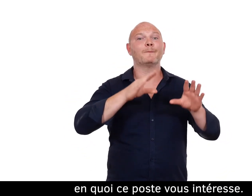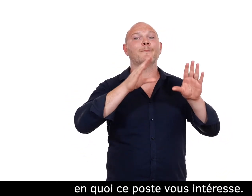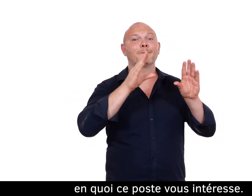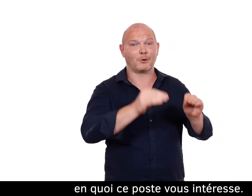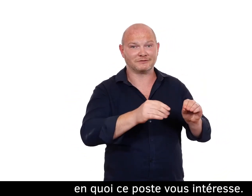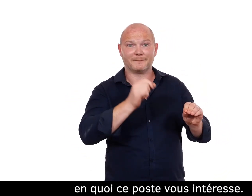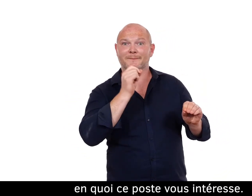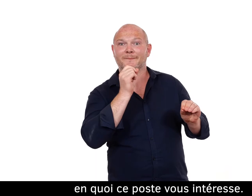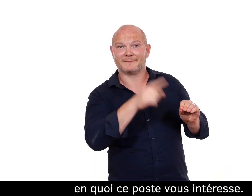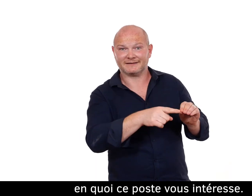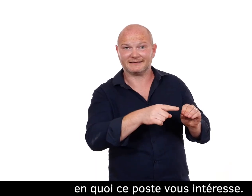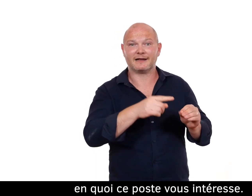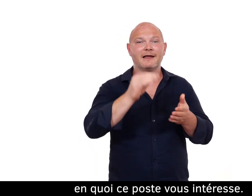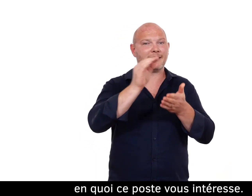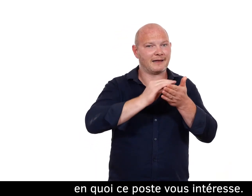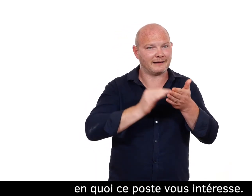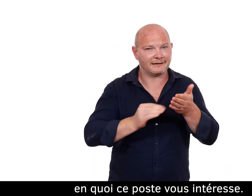Vous devez dire en quoi ce poste vous intéresse.